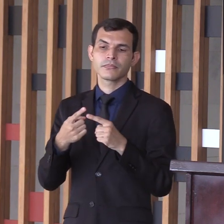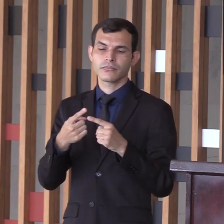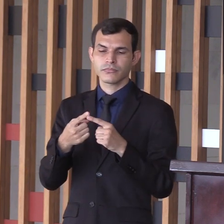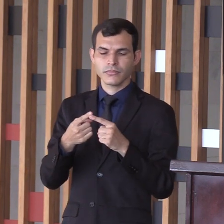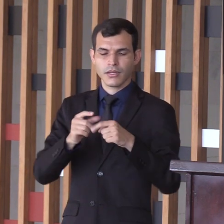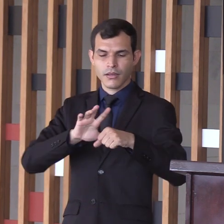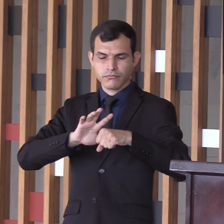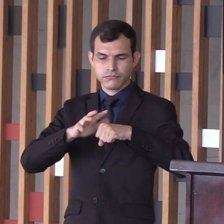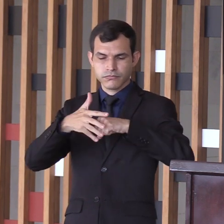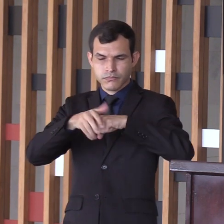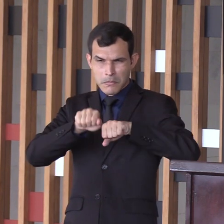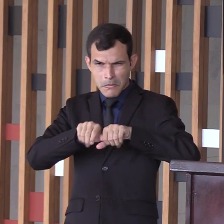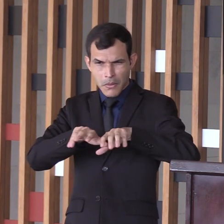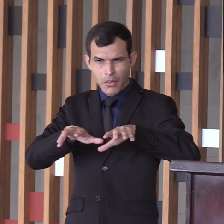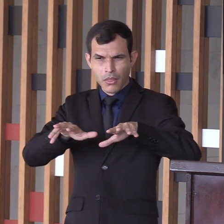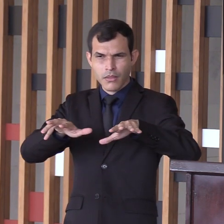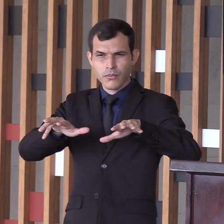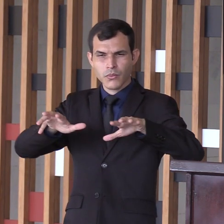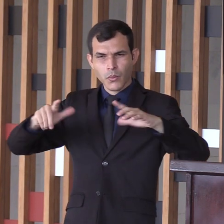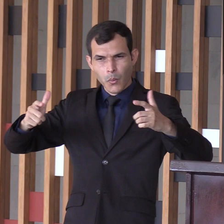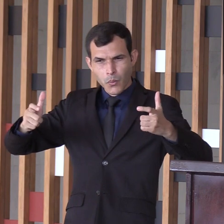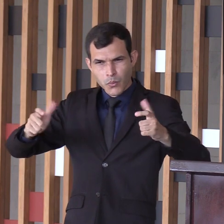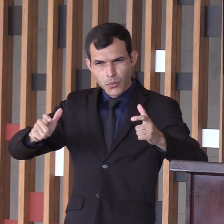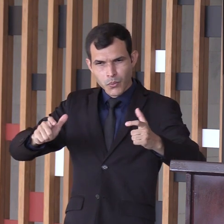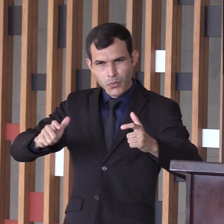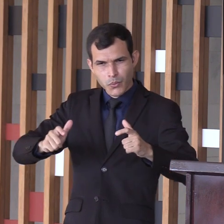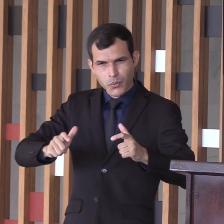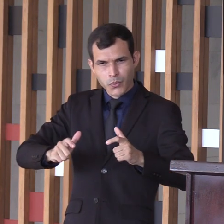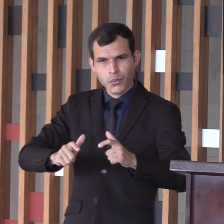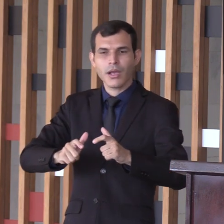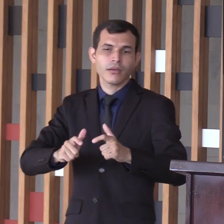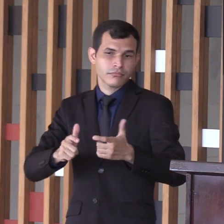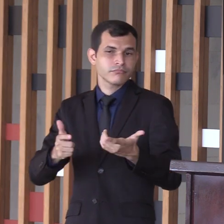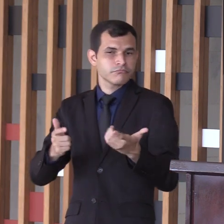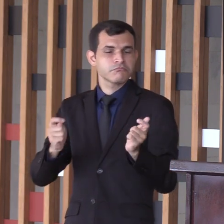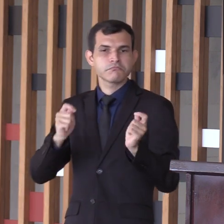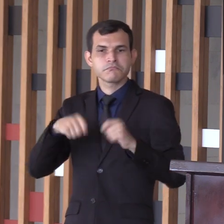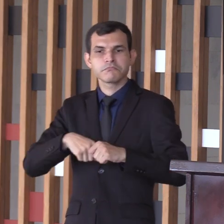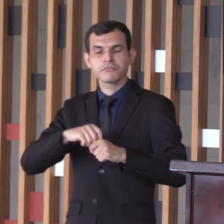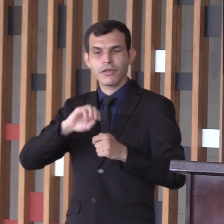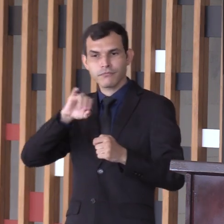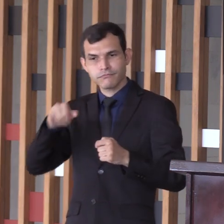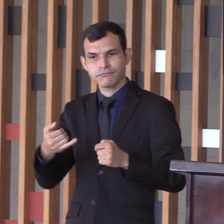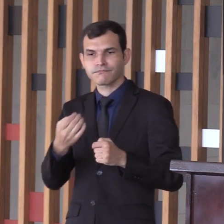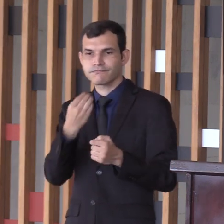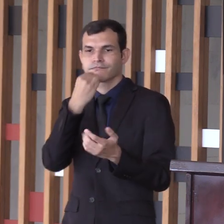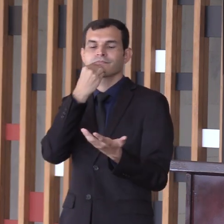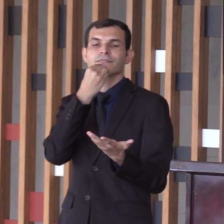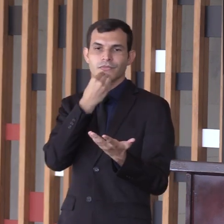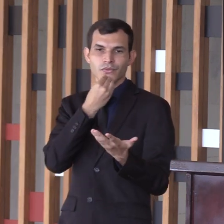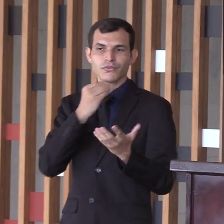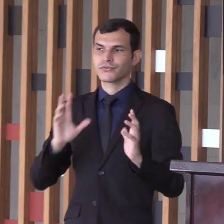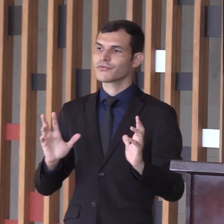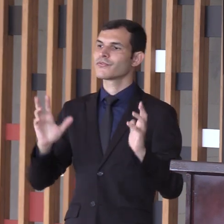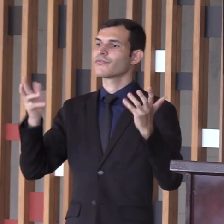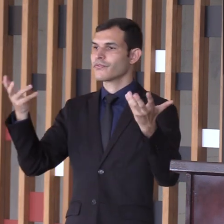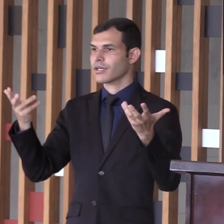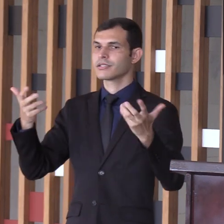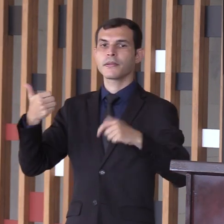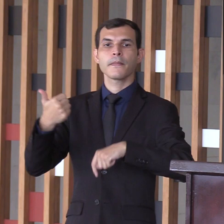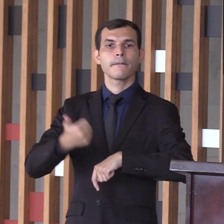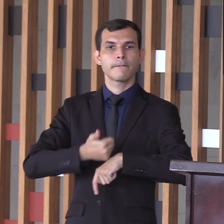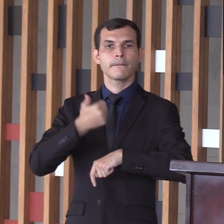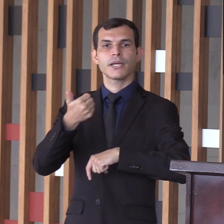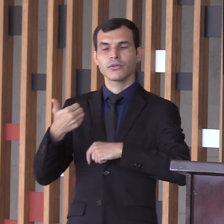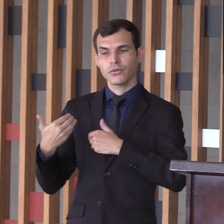já perde fôlego, será uma grande oportunidade para celebrar tudo o que de melhor